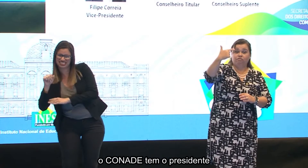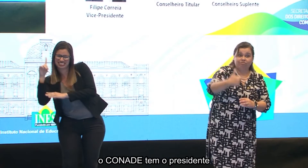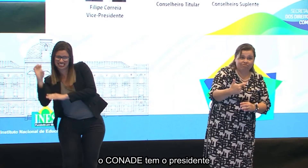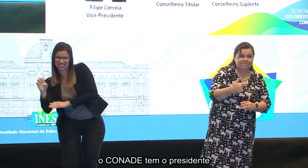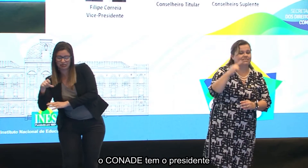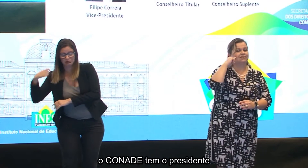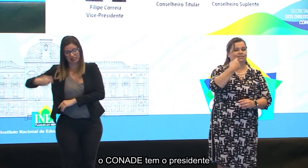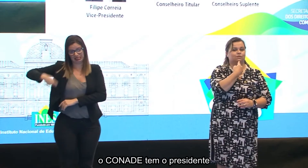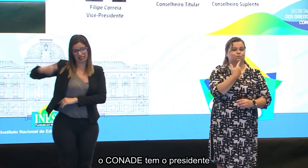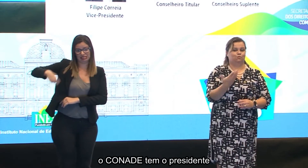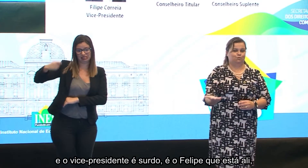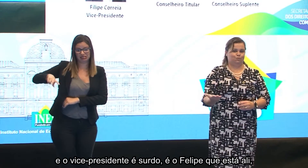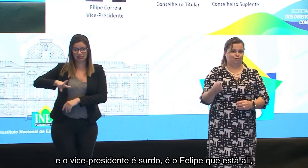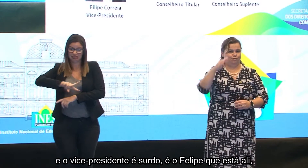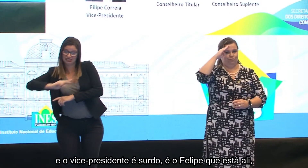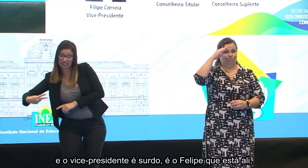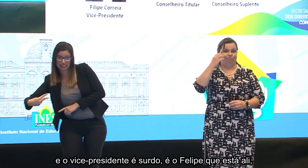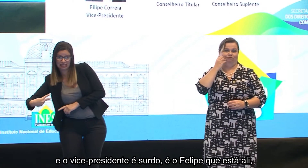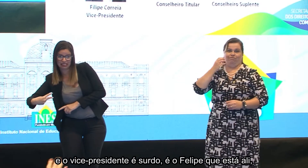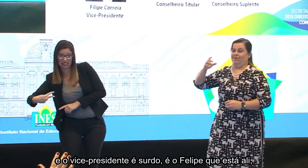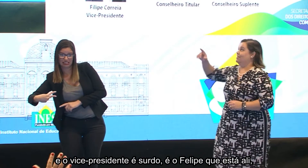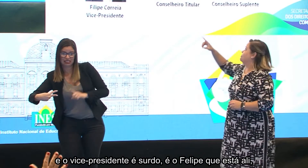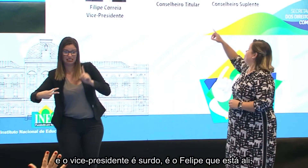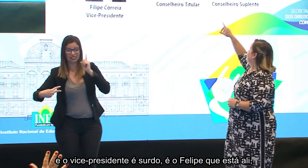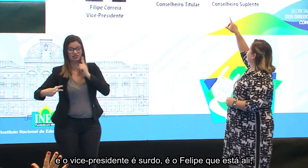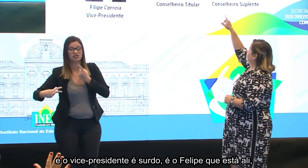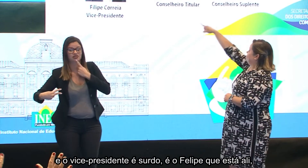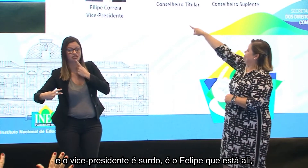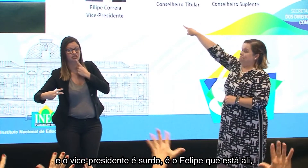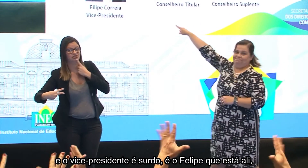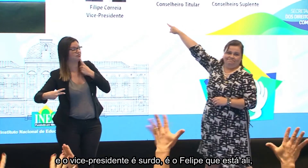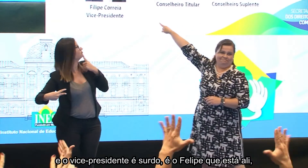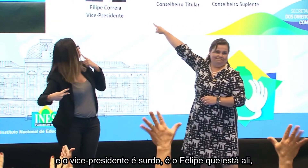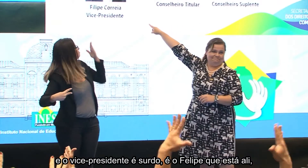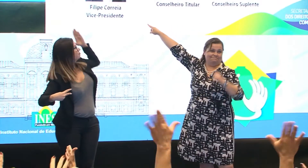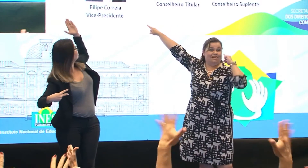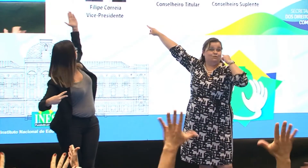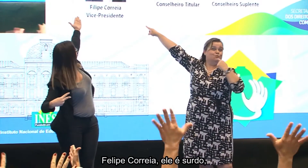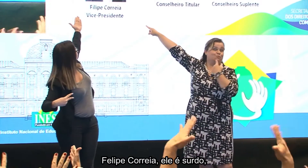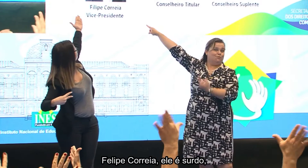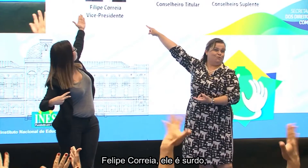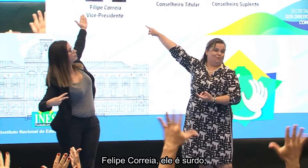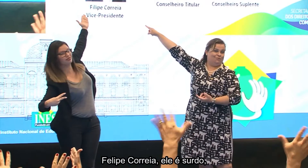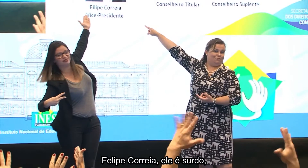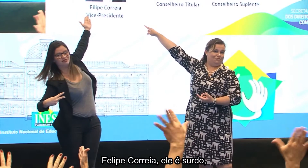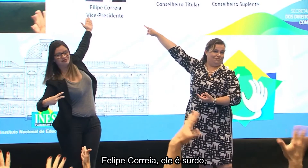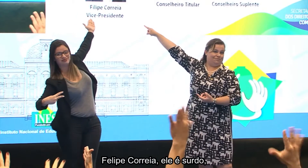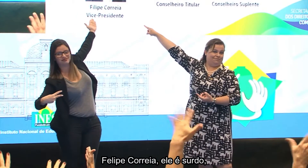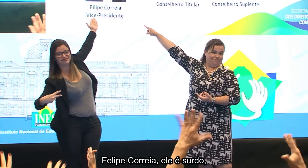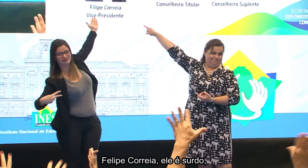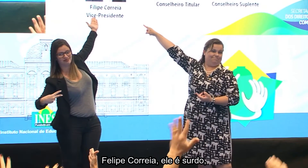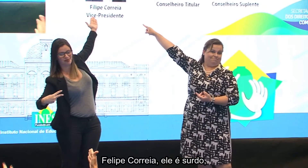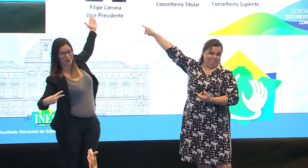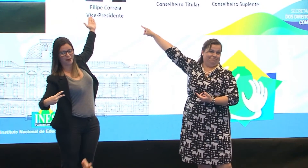tem um presidente e o vice-presidente é surdo. É o Felipe que está ali, Felipe Correia, ele é surdo.